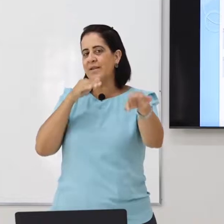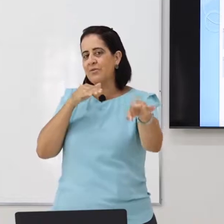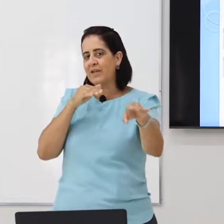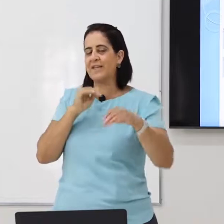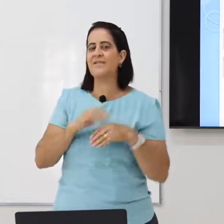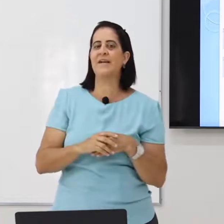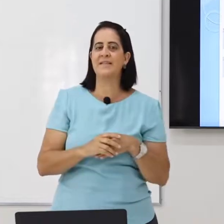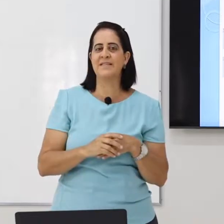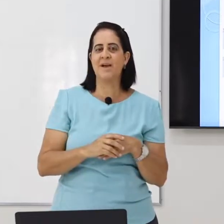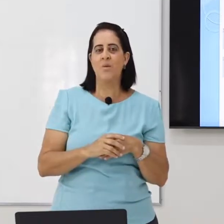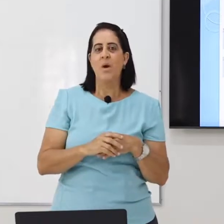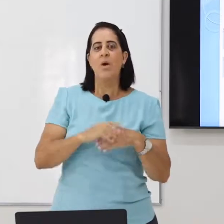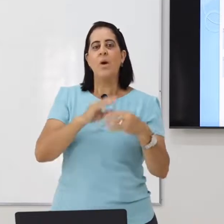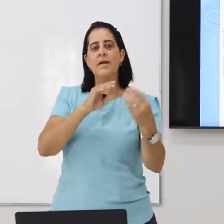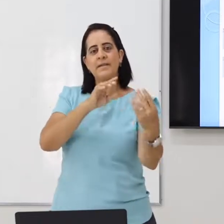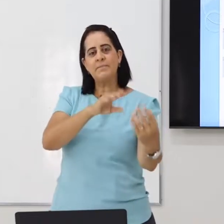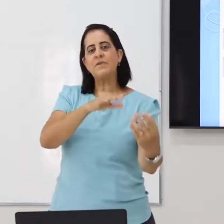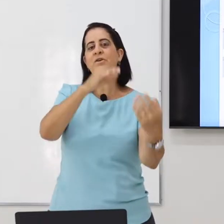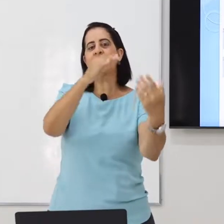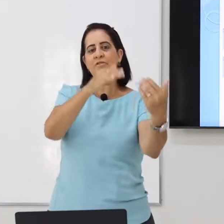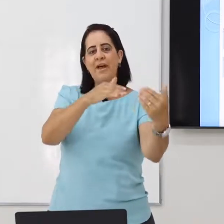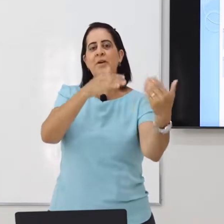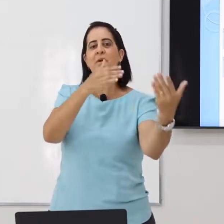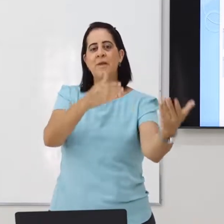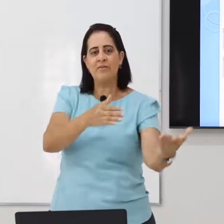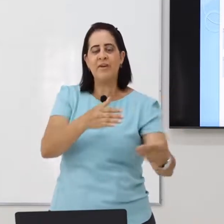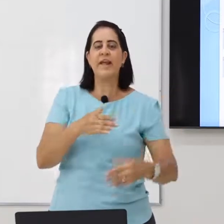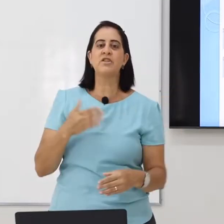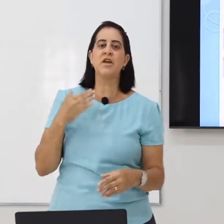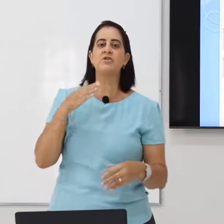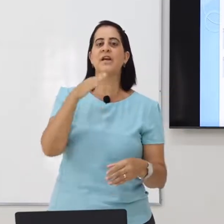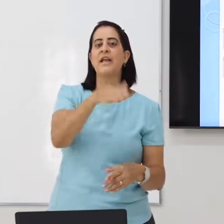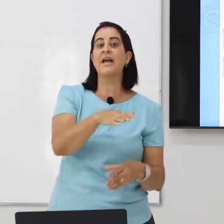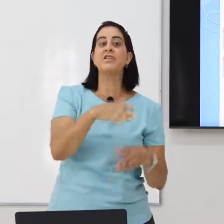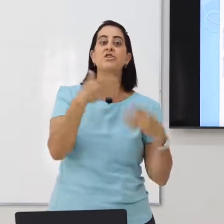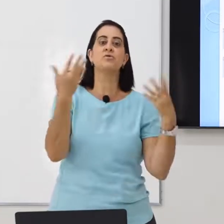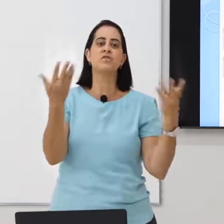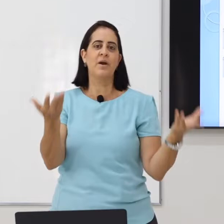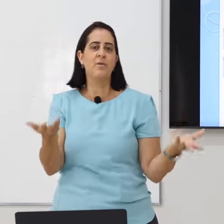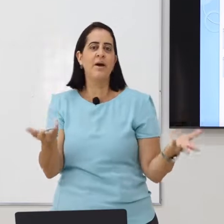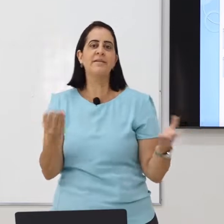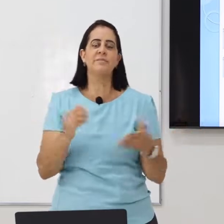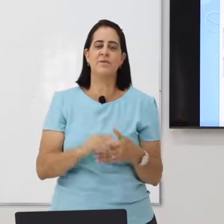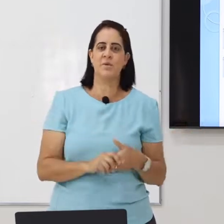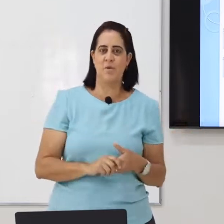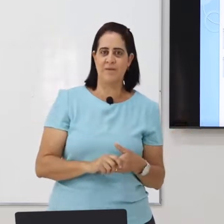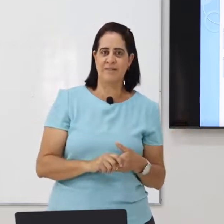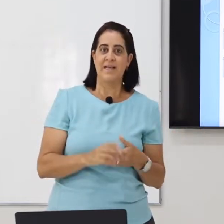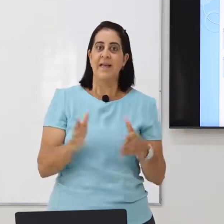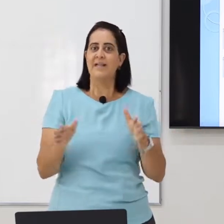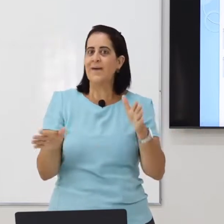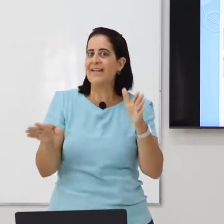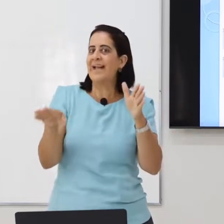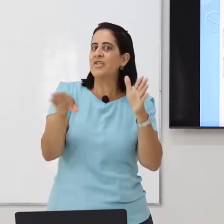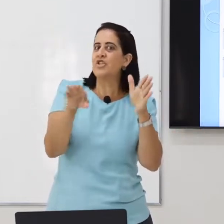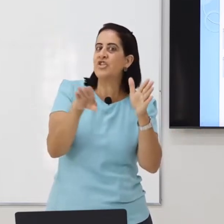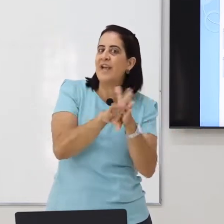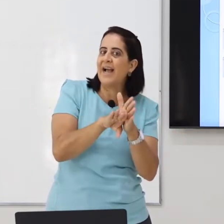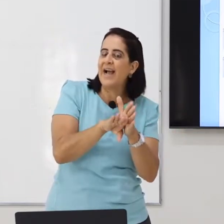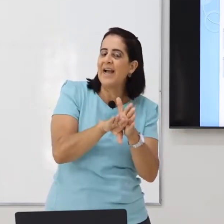de classificação. Quantas pessoas tiveram na minha frente? Eu cheguei lá, já tinham chego quantas pessoas? Então, a ideia de chegada,